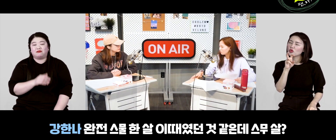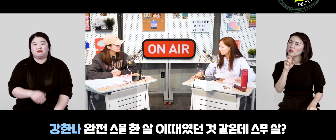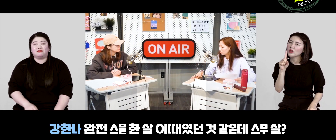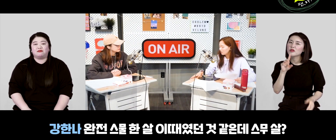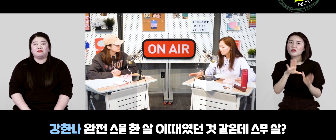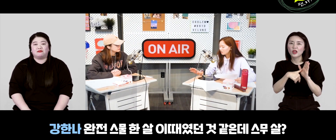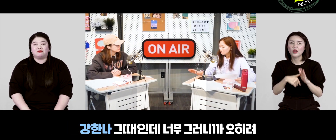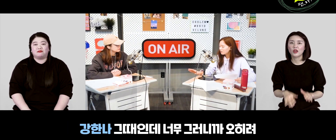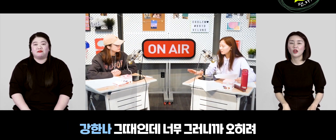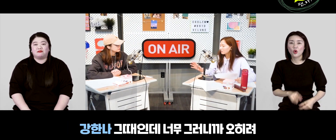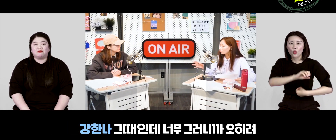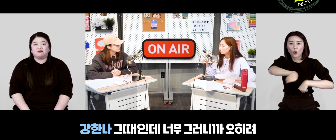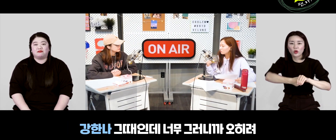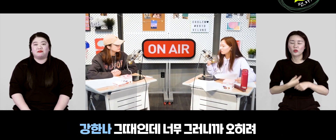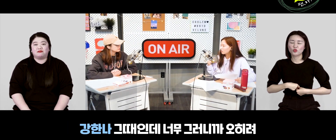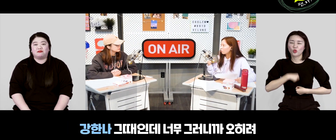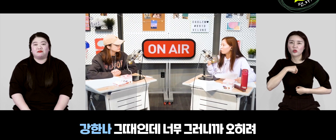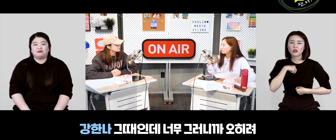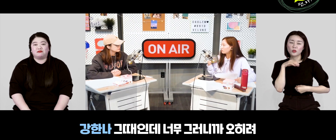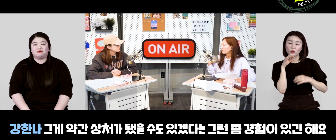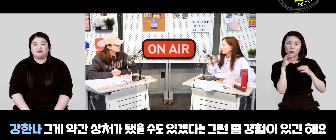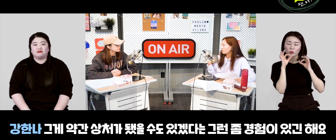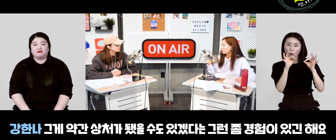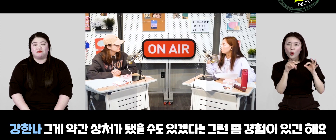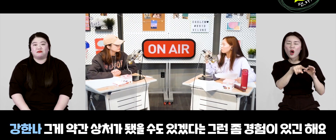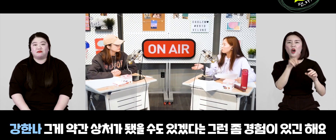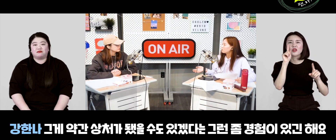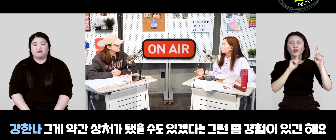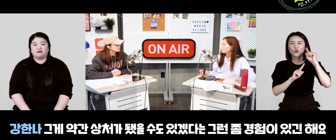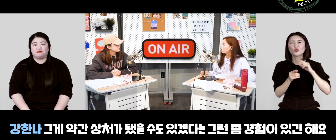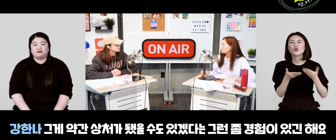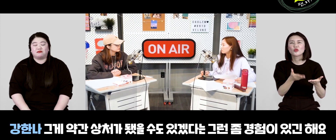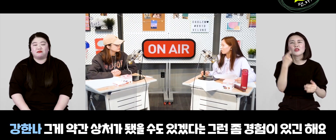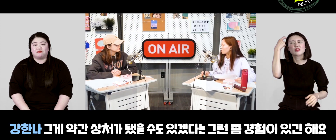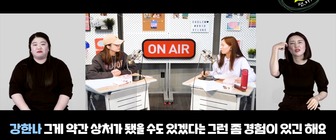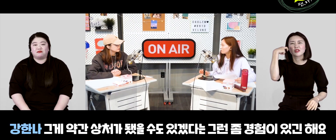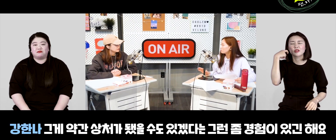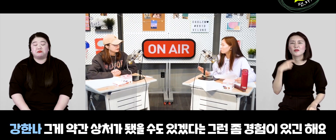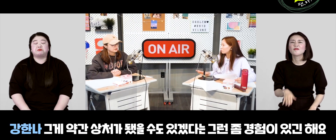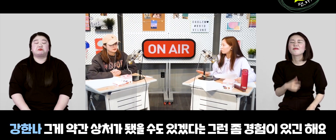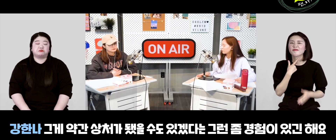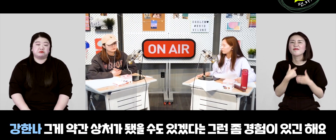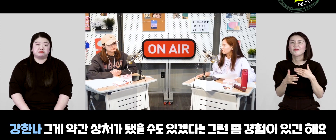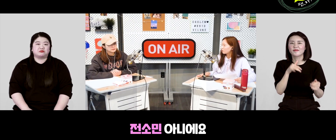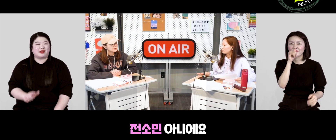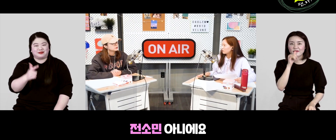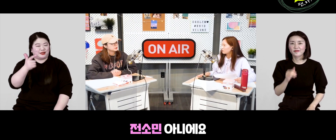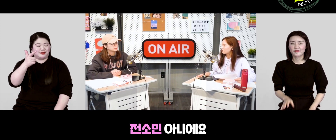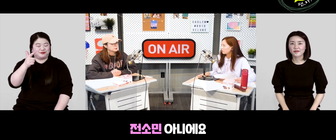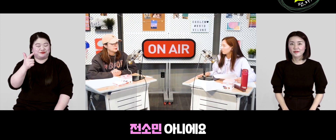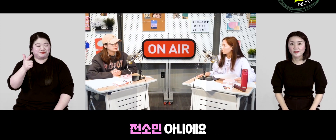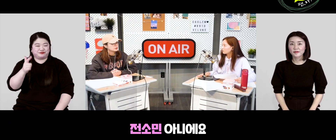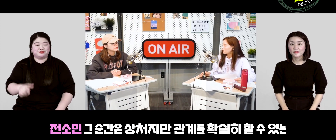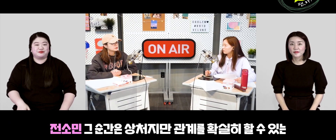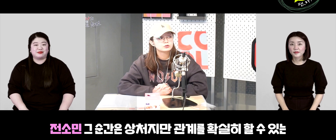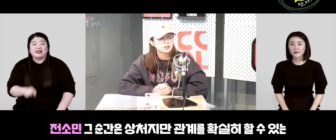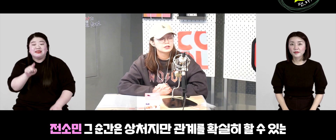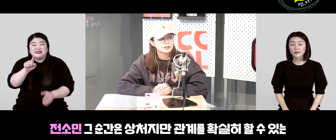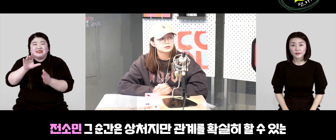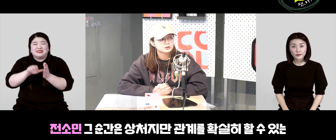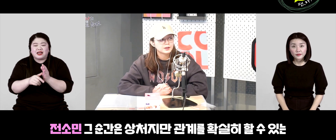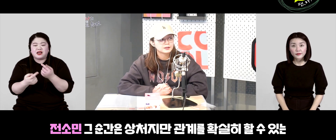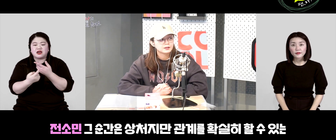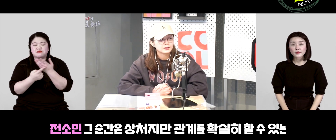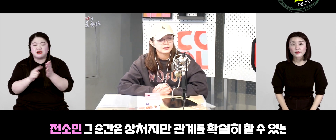같은데 20살? 그때인데 너무 그러니까 오히려 그게 약간 상처가 됐을 수도 있겠다 그런 좀 경험이 아니에요. 있긴 해요. 그래요? 그